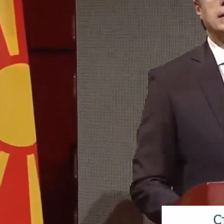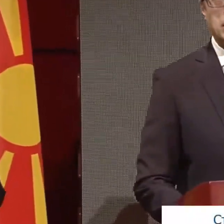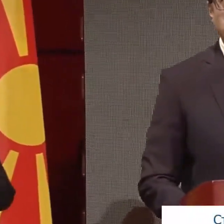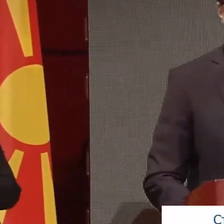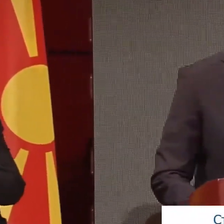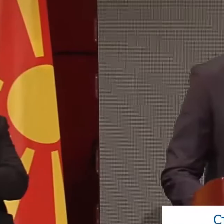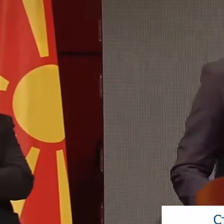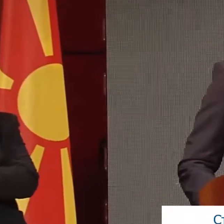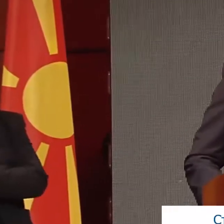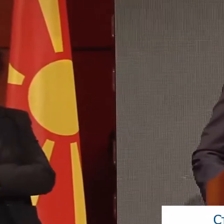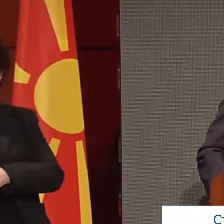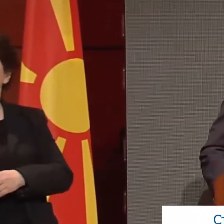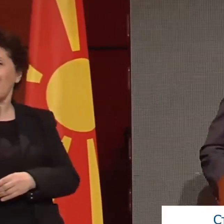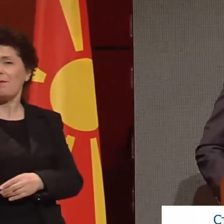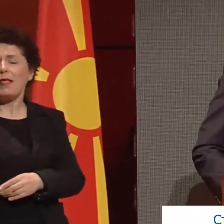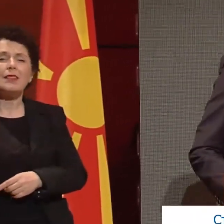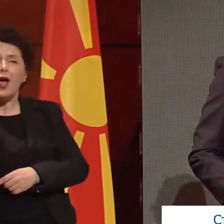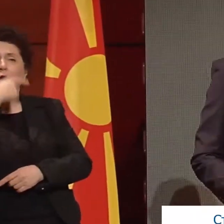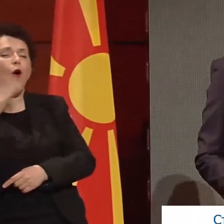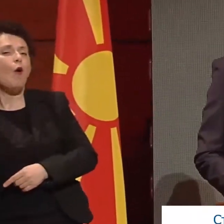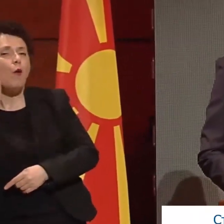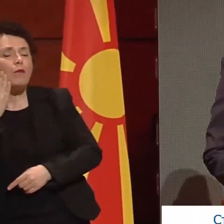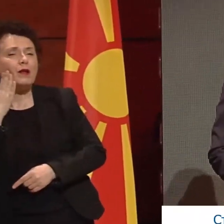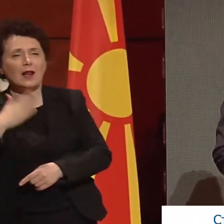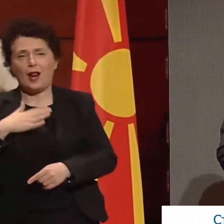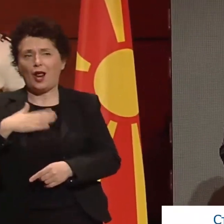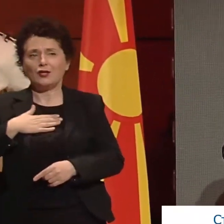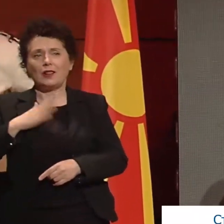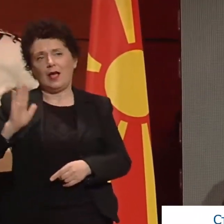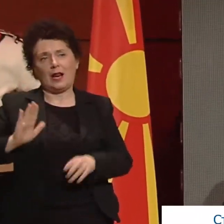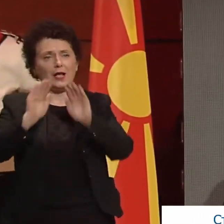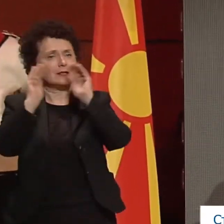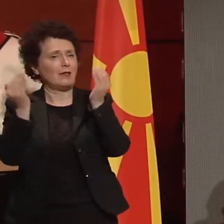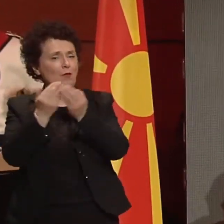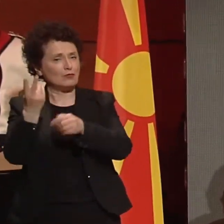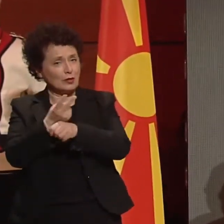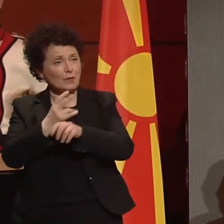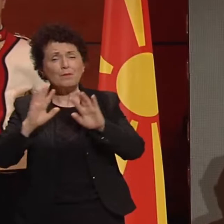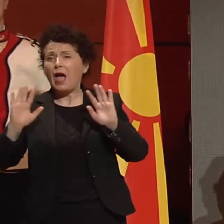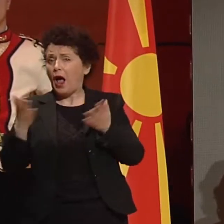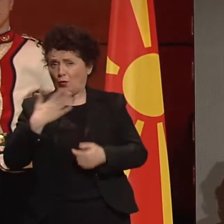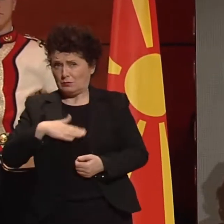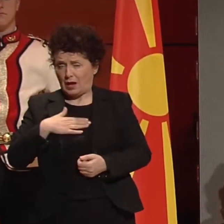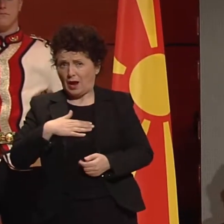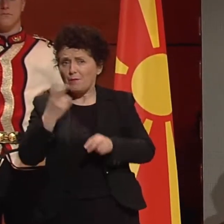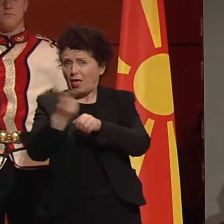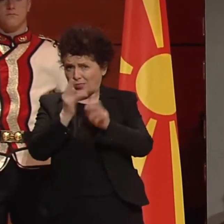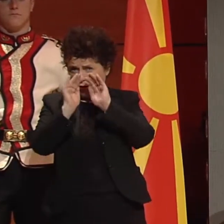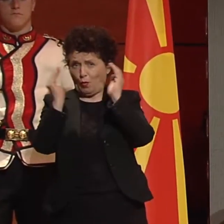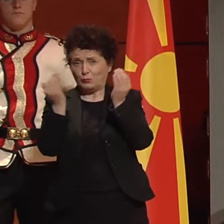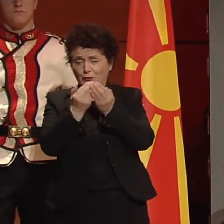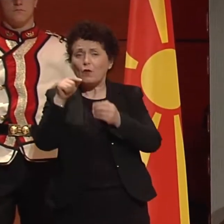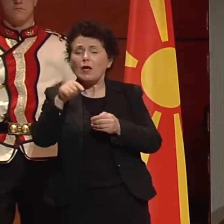представуваат работот, образот и честа на нашето време. Доколку сакаме општество во